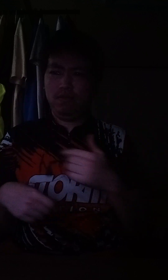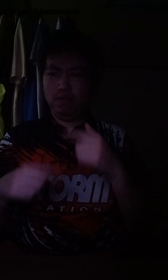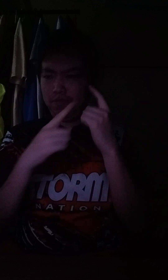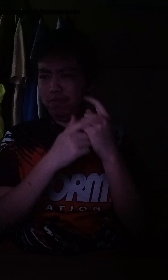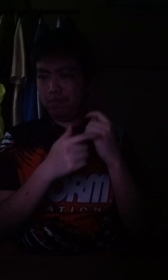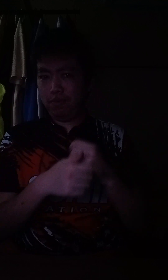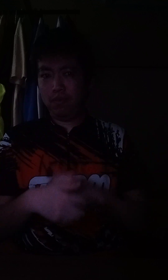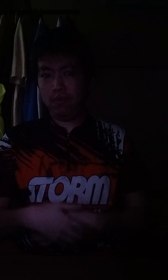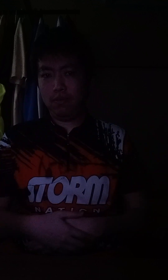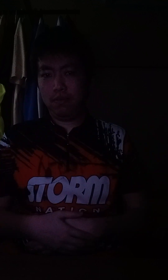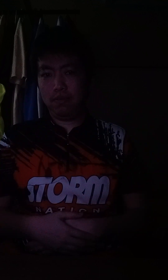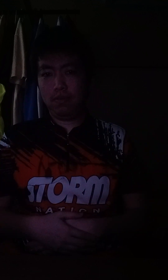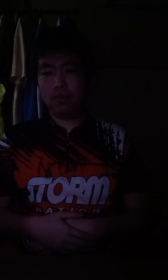했습니다.